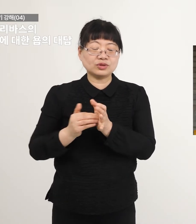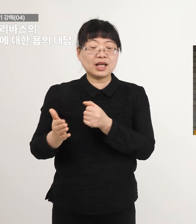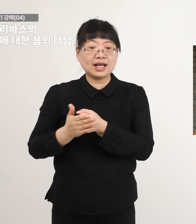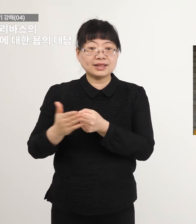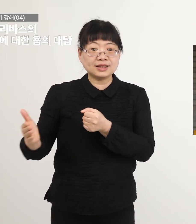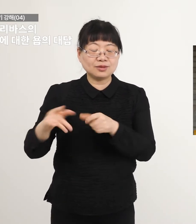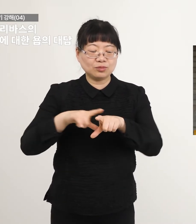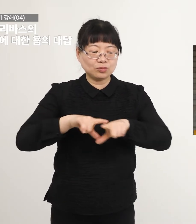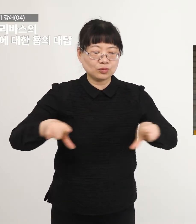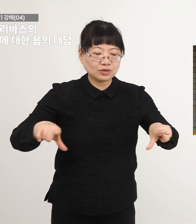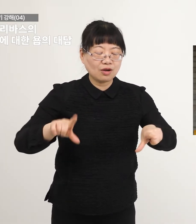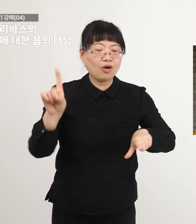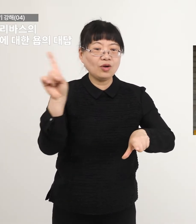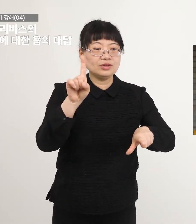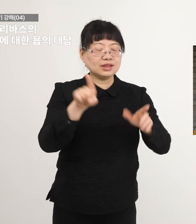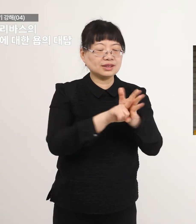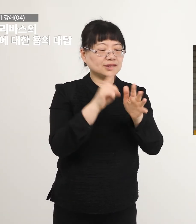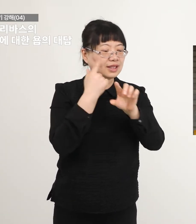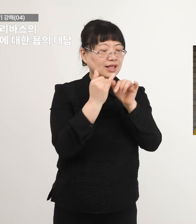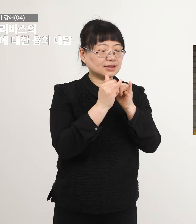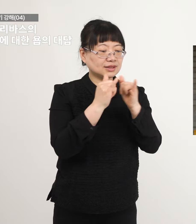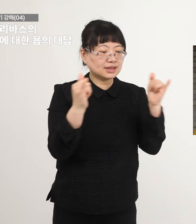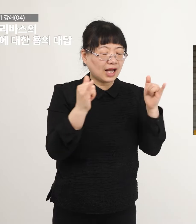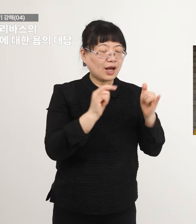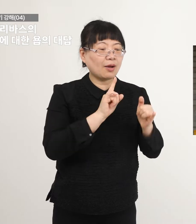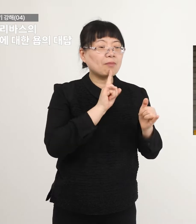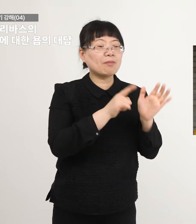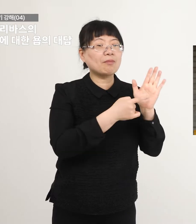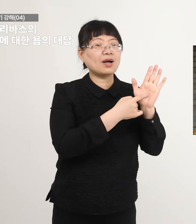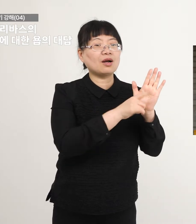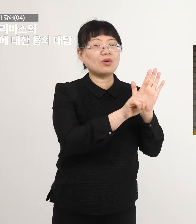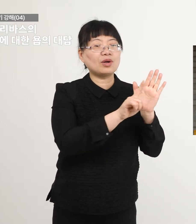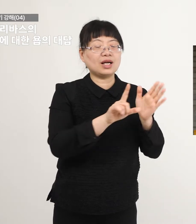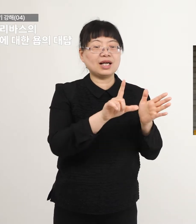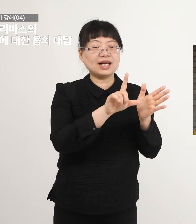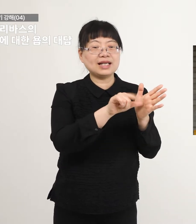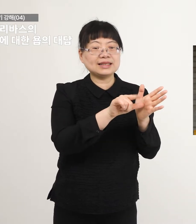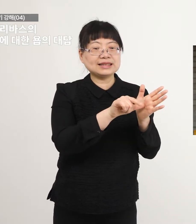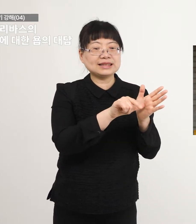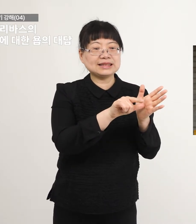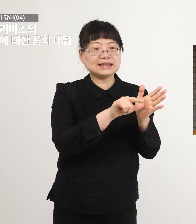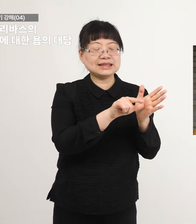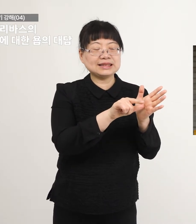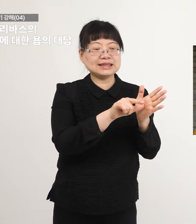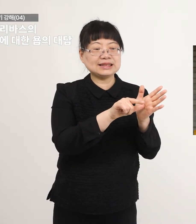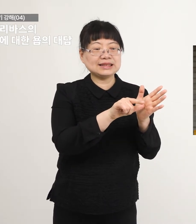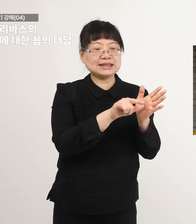보통 이거를 어느 신학자가 이런 표현을 썼더군요. 시차 심판론.